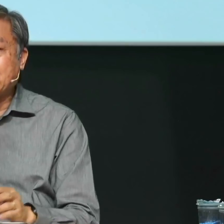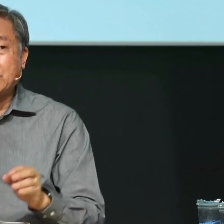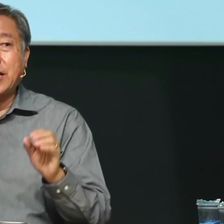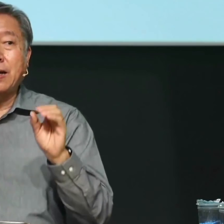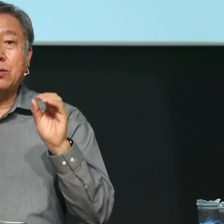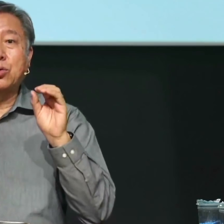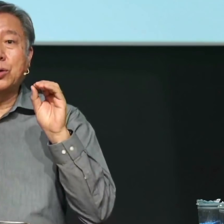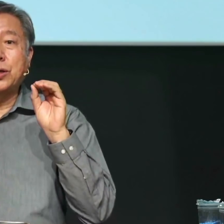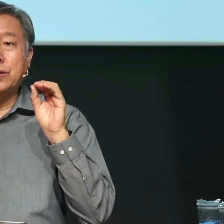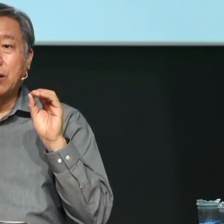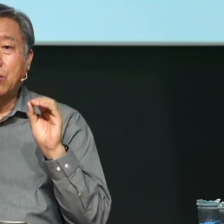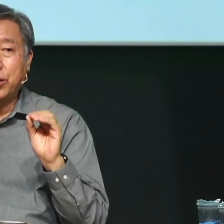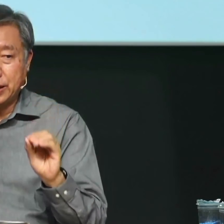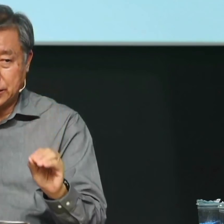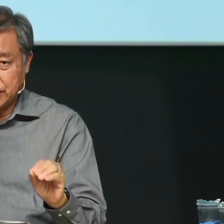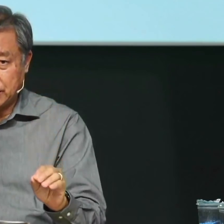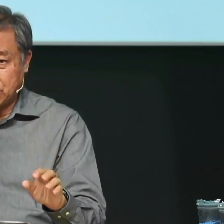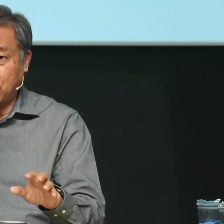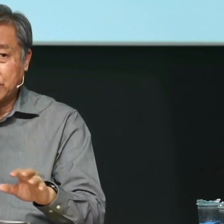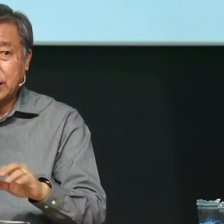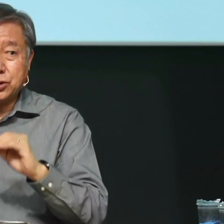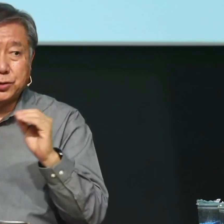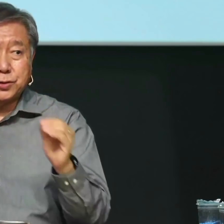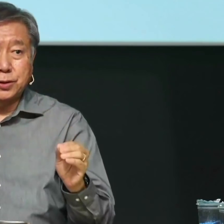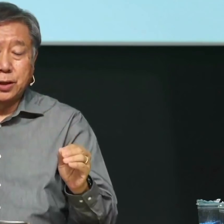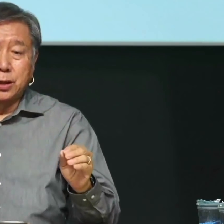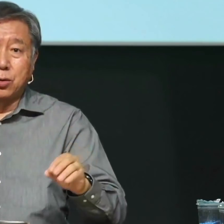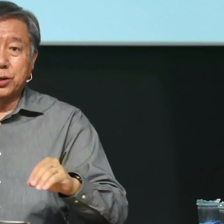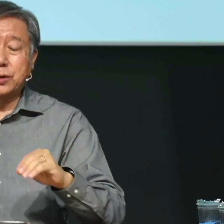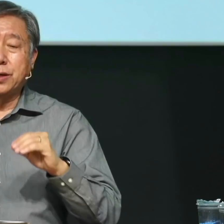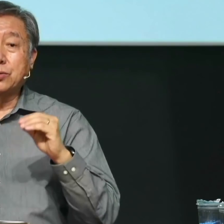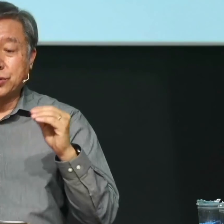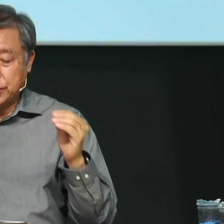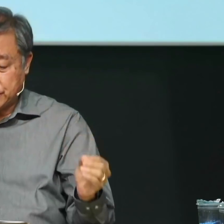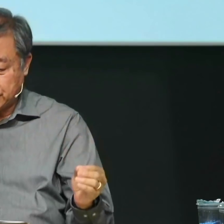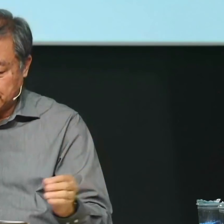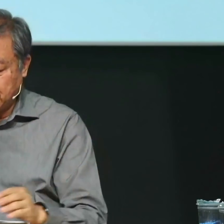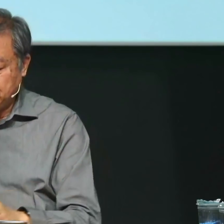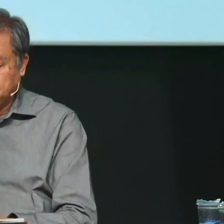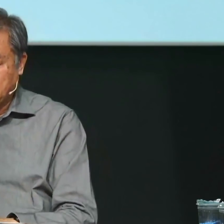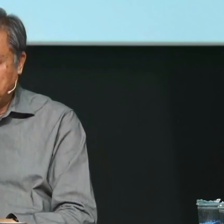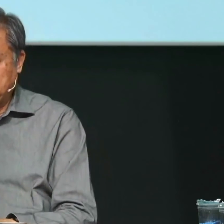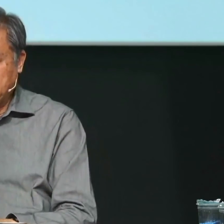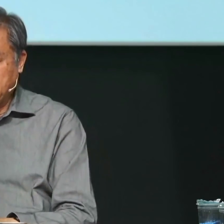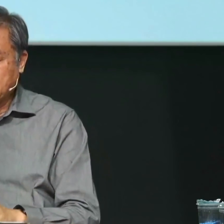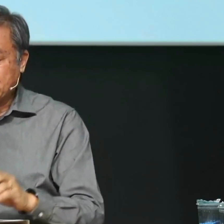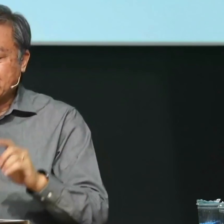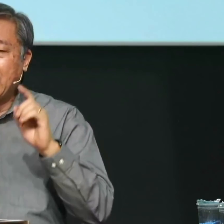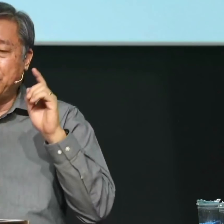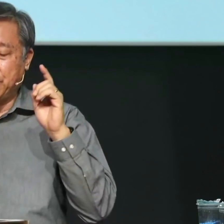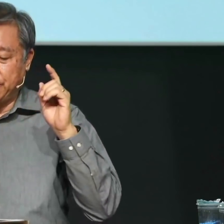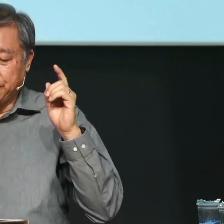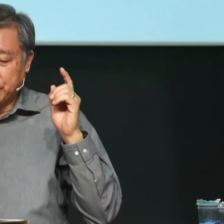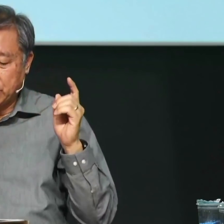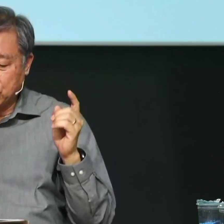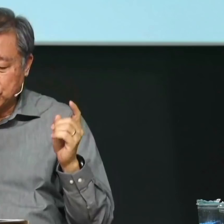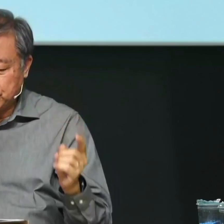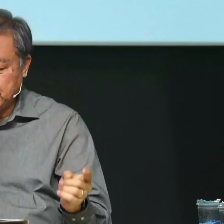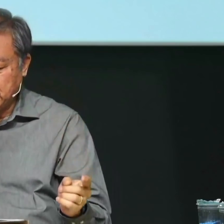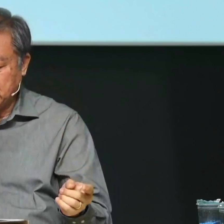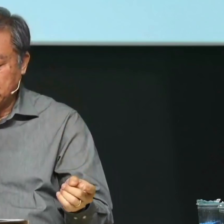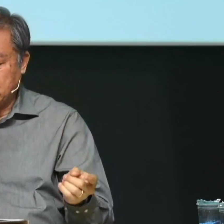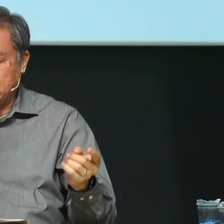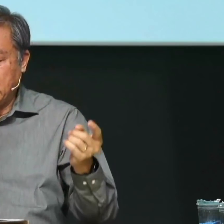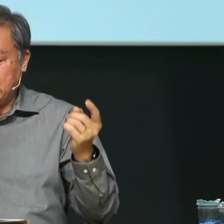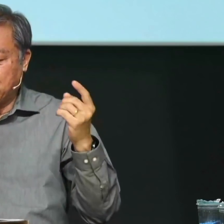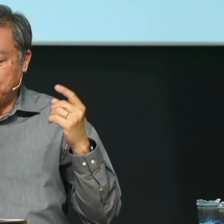é certo que não morrereis. Ele contradisse o que Deus disse, né? Porque Deus sabe que no